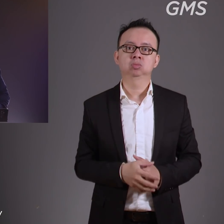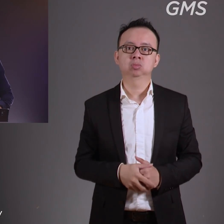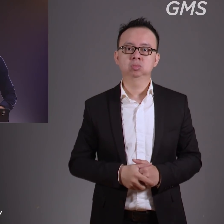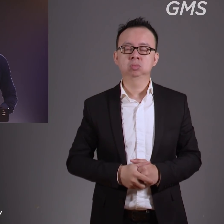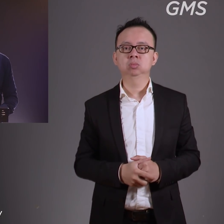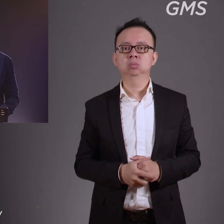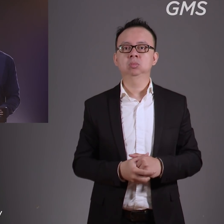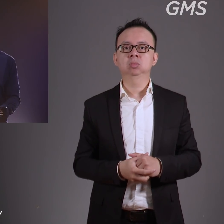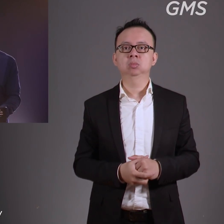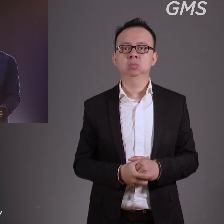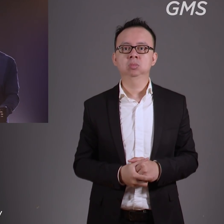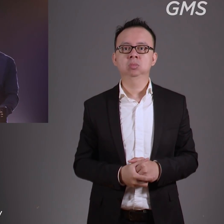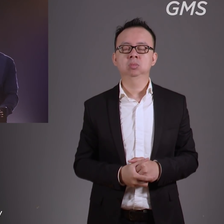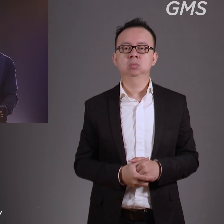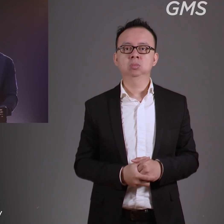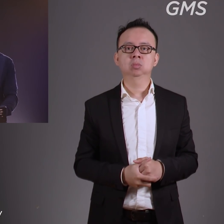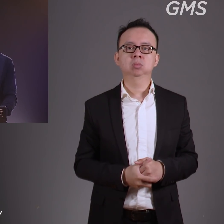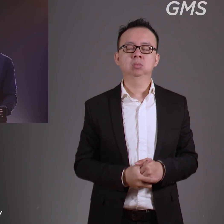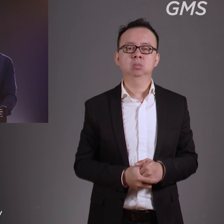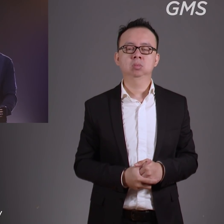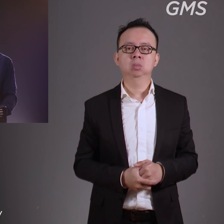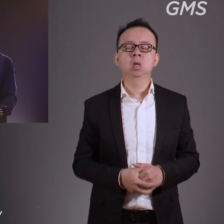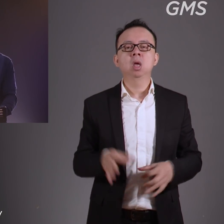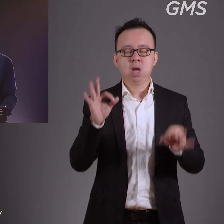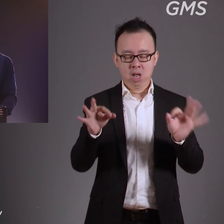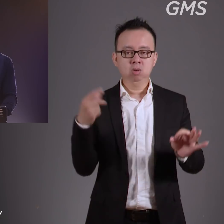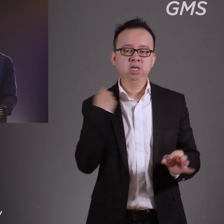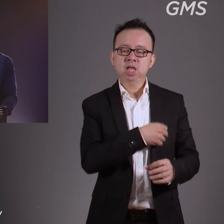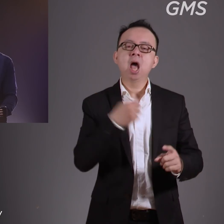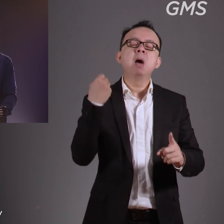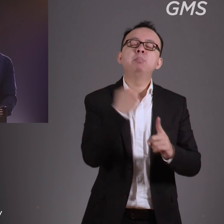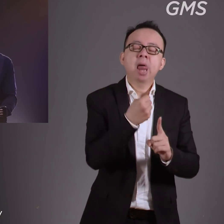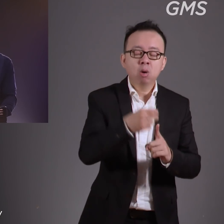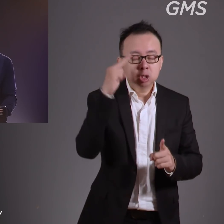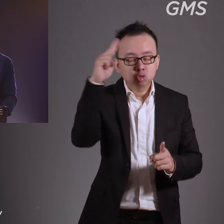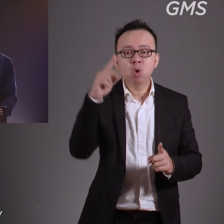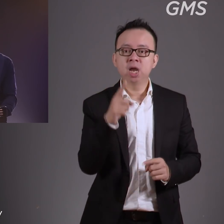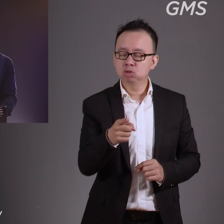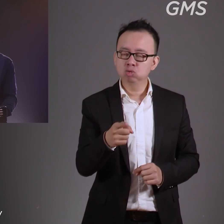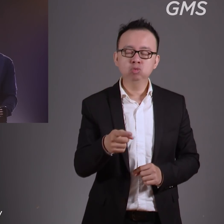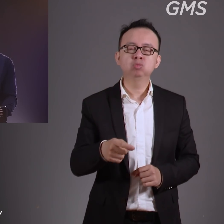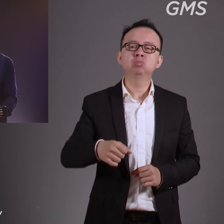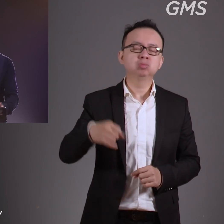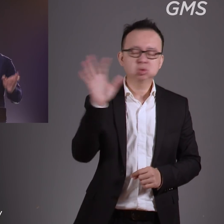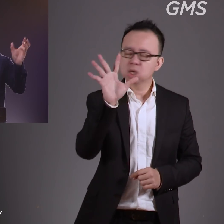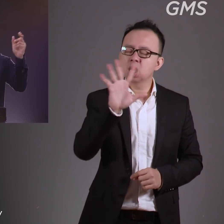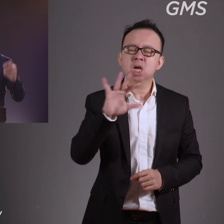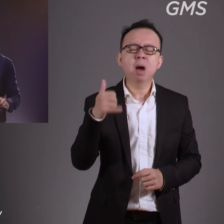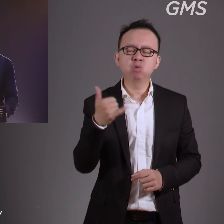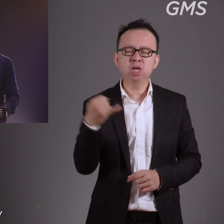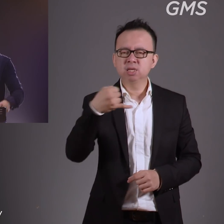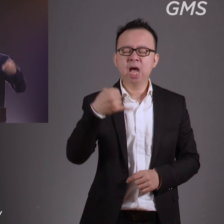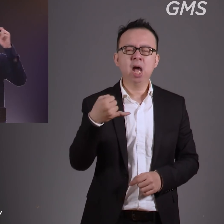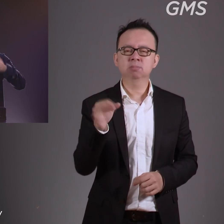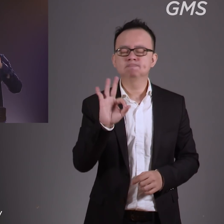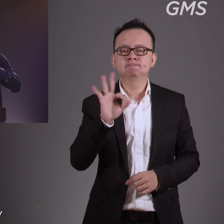itu. Ujung daripada pemberontakan pada Tuhan dan kompromi. Bisa kompromi kecil-kecil. Ingat Adam hanya makan buah